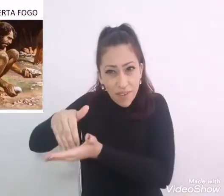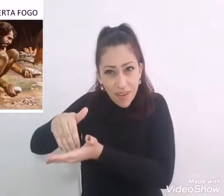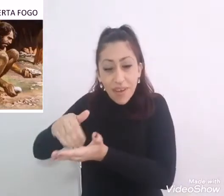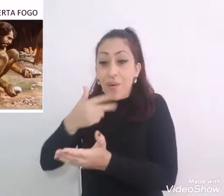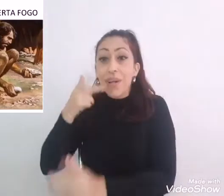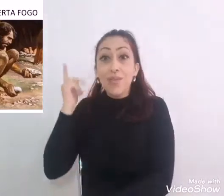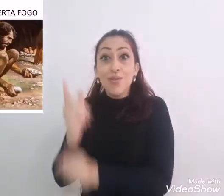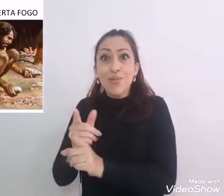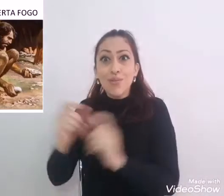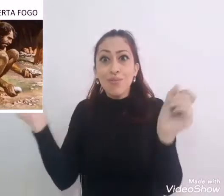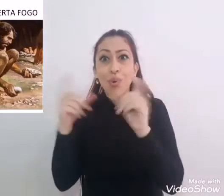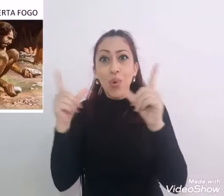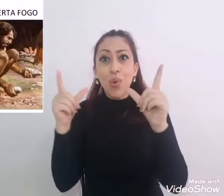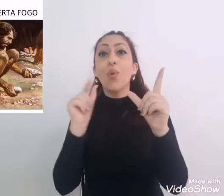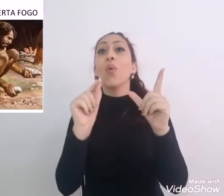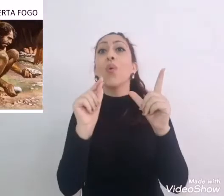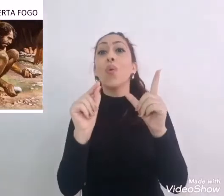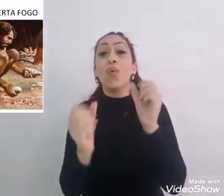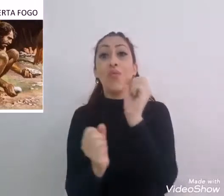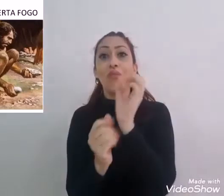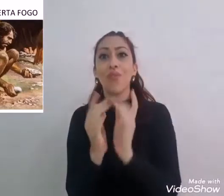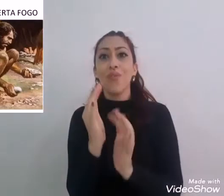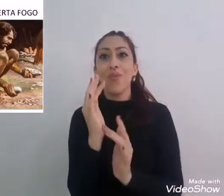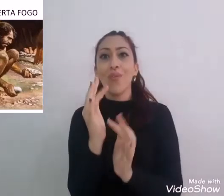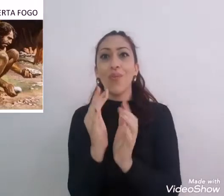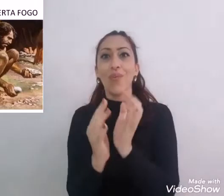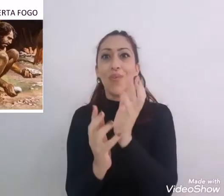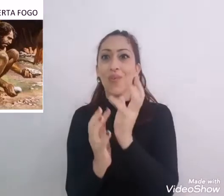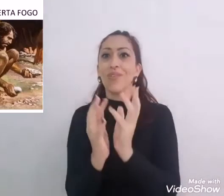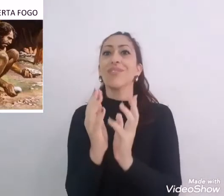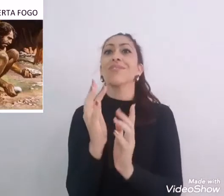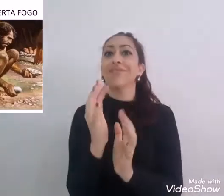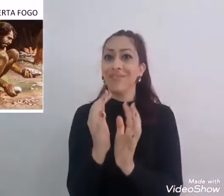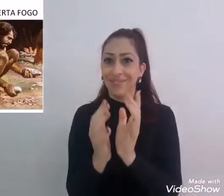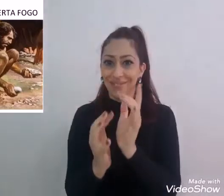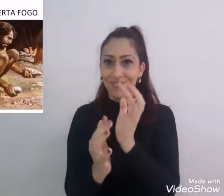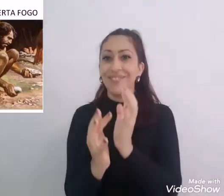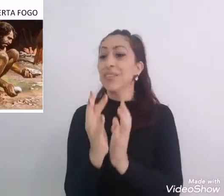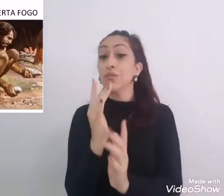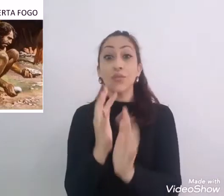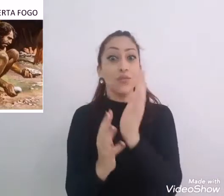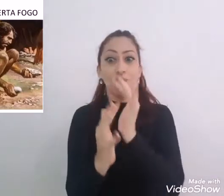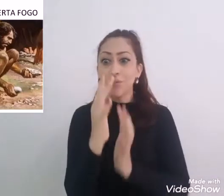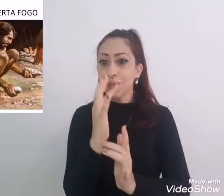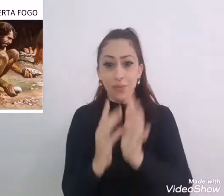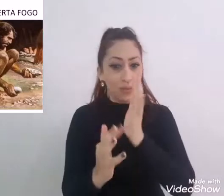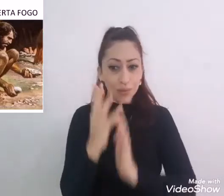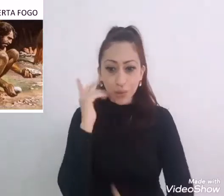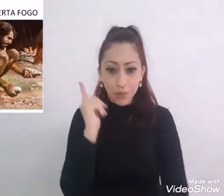a gente vai ver daqui a pouquinho. Por quê? O que esses povos faziam com fogo? Primeiro, eles se aqueciam.